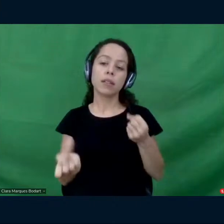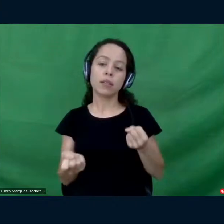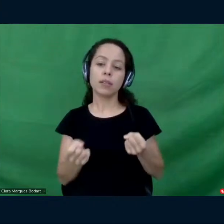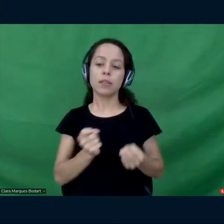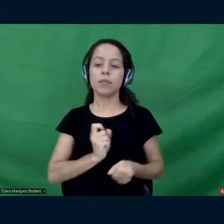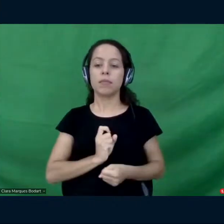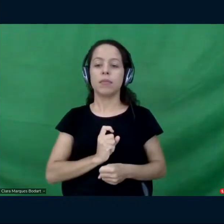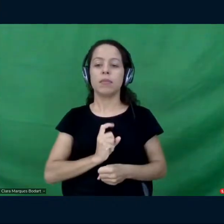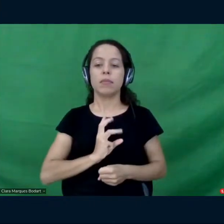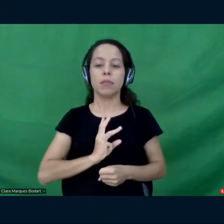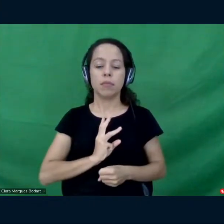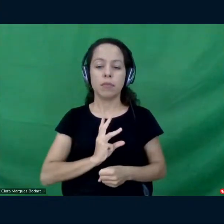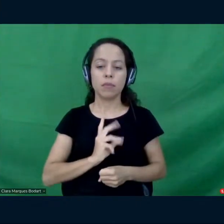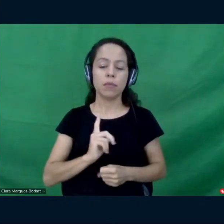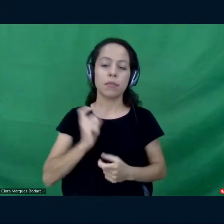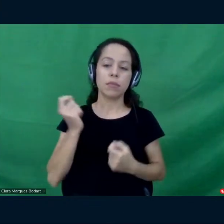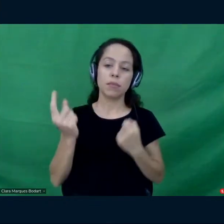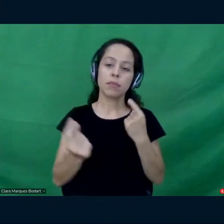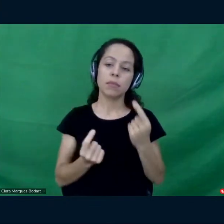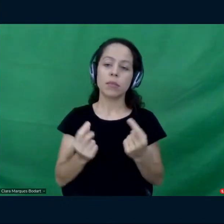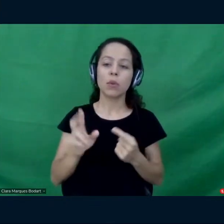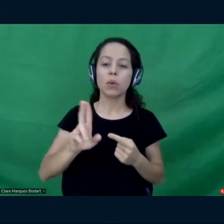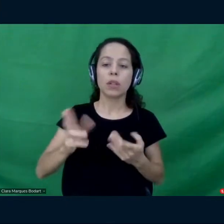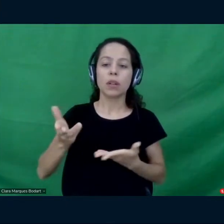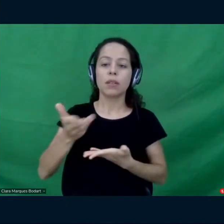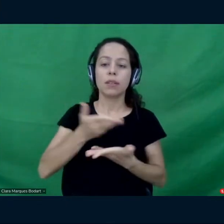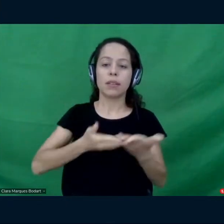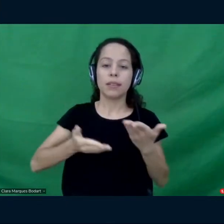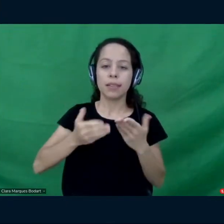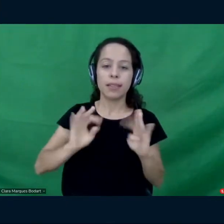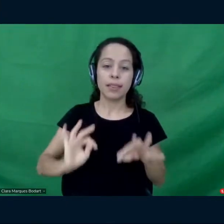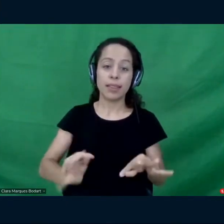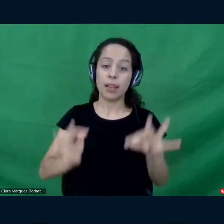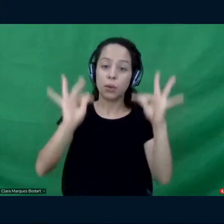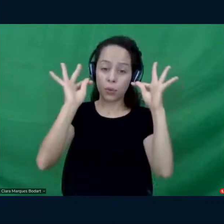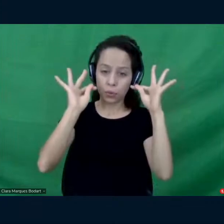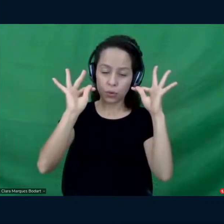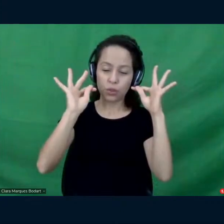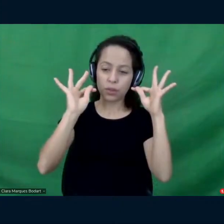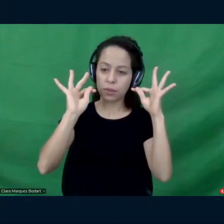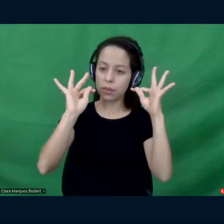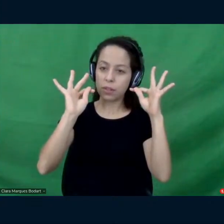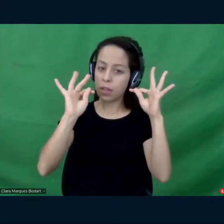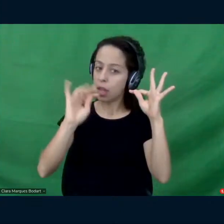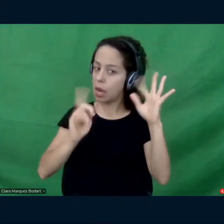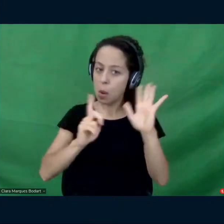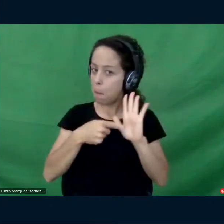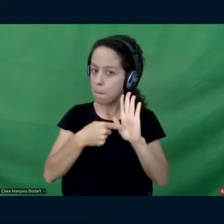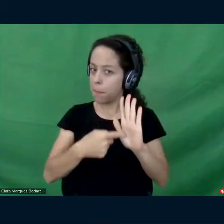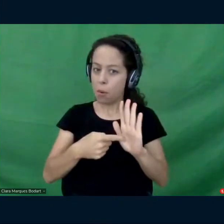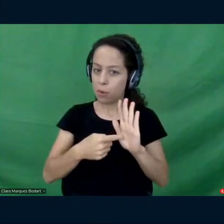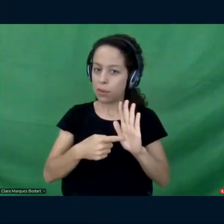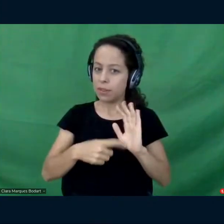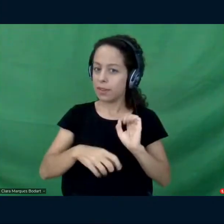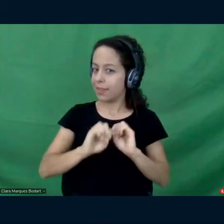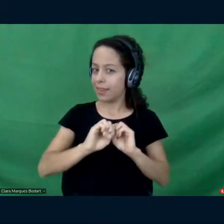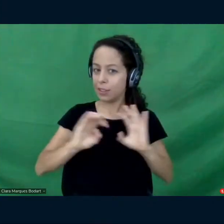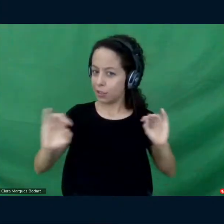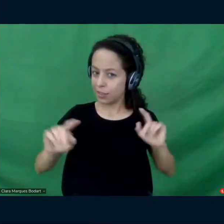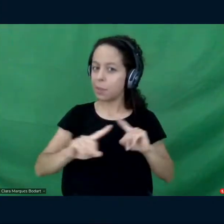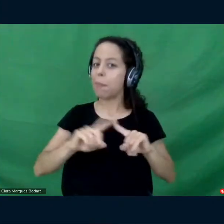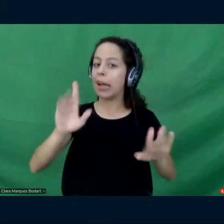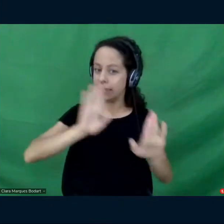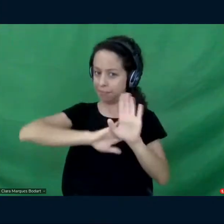médio excepcionalmente mediado por tecnologia, para não dizer que ele é à distância.